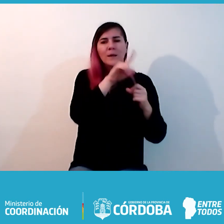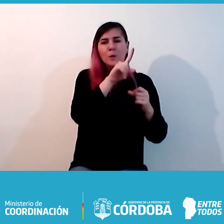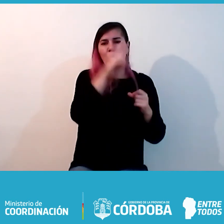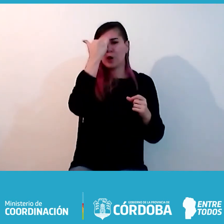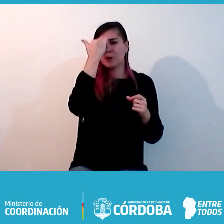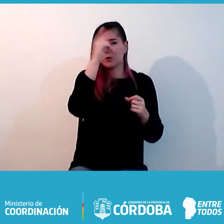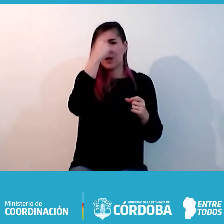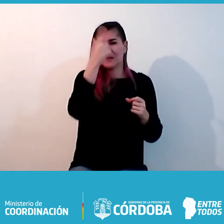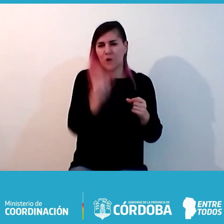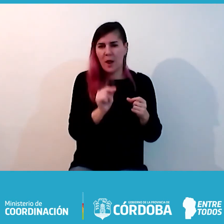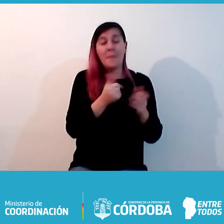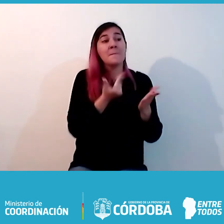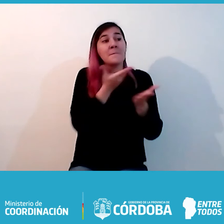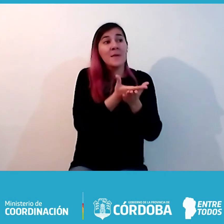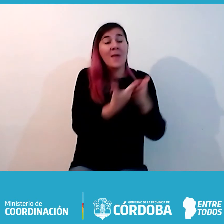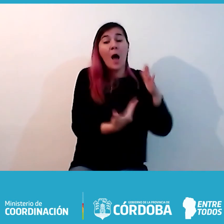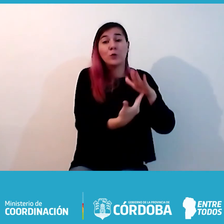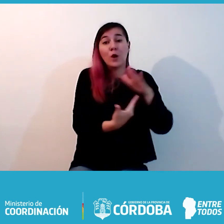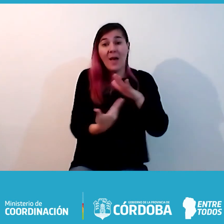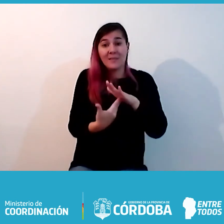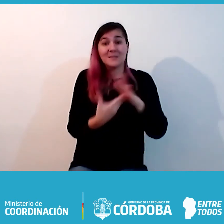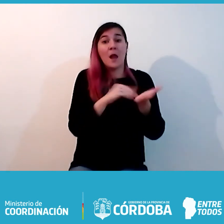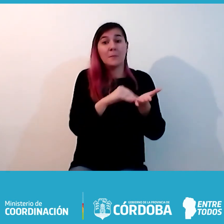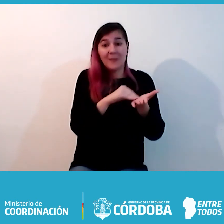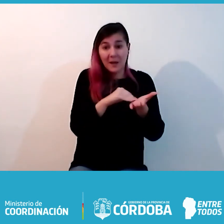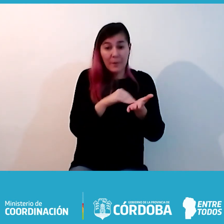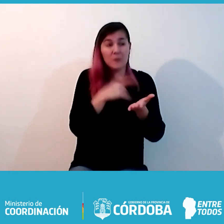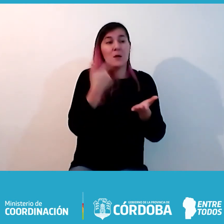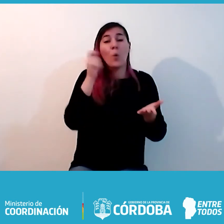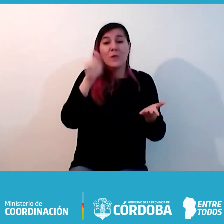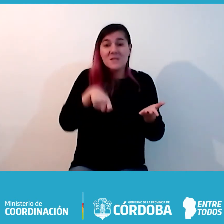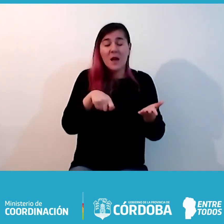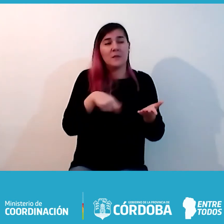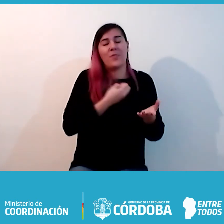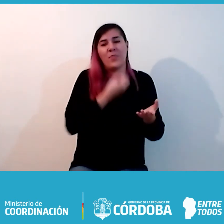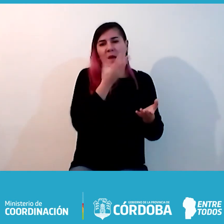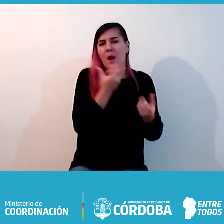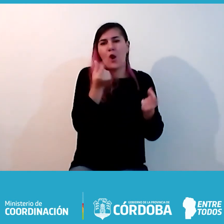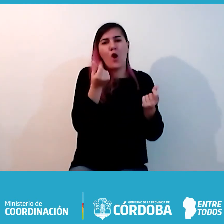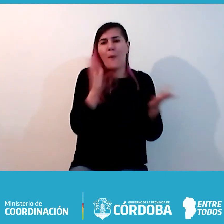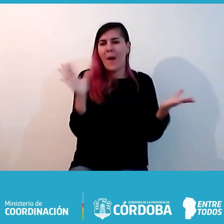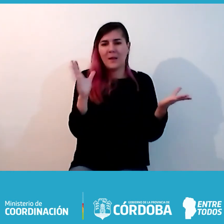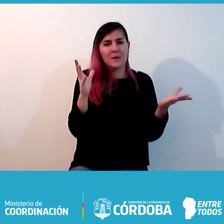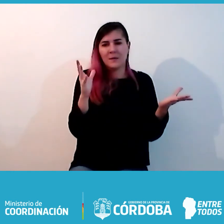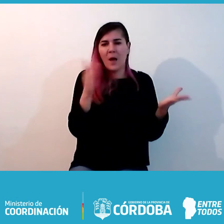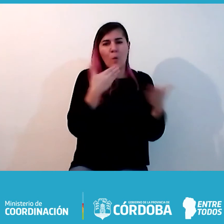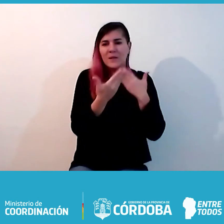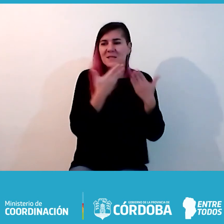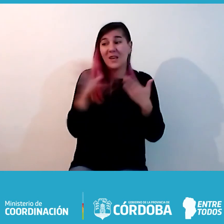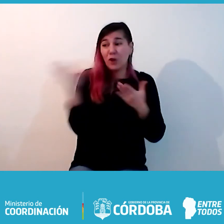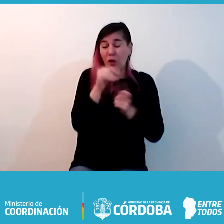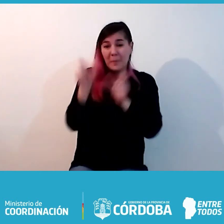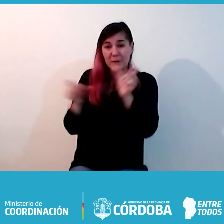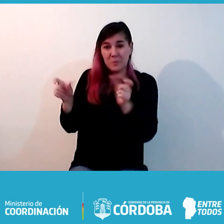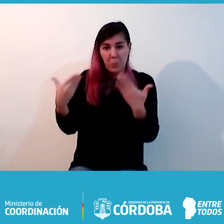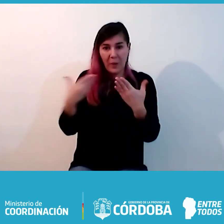Constitución Nacional. Solicita a las autoridades administrativas y judiciales declaren la invalidez de la audiencia, ya que no todas las personas tienen la posibilidad